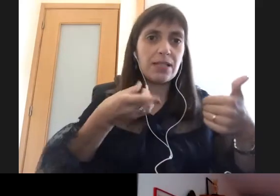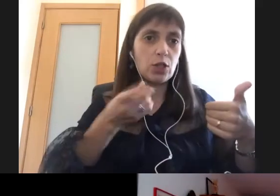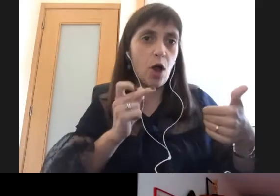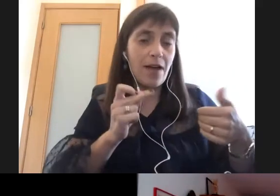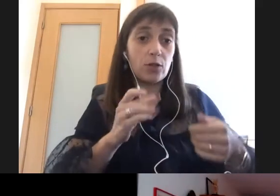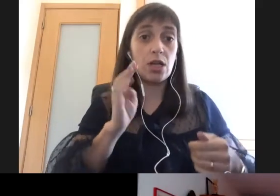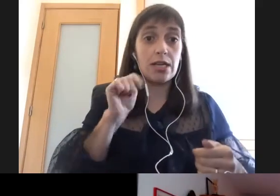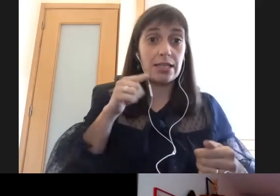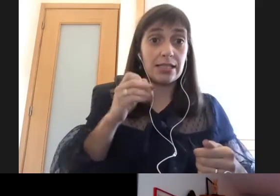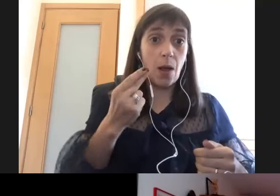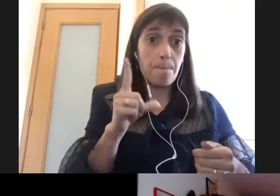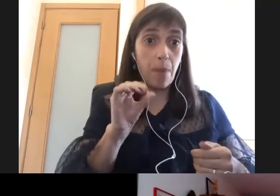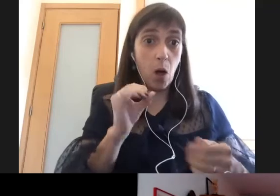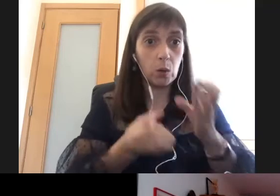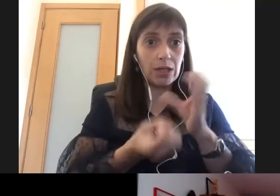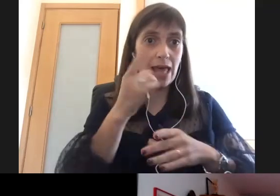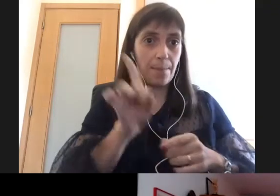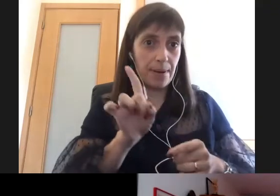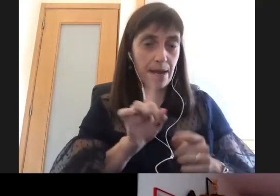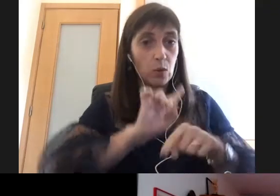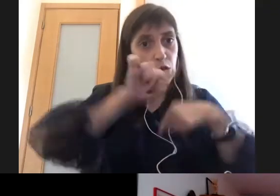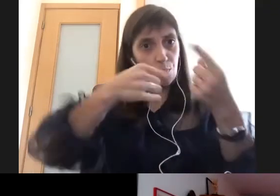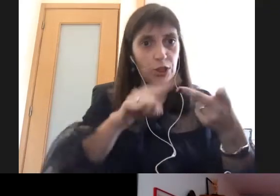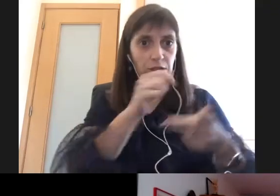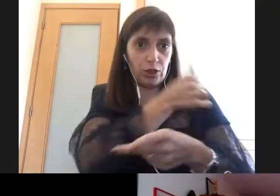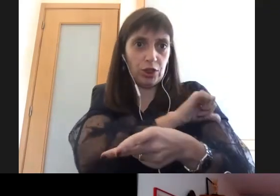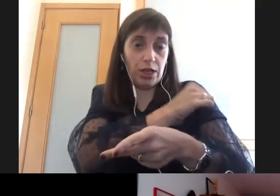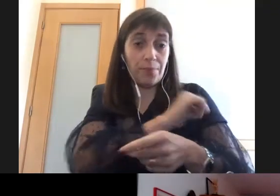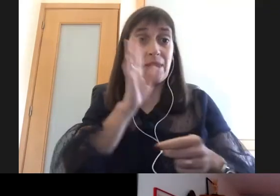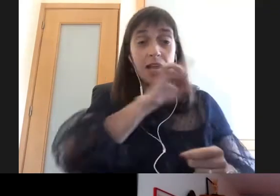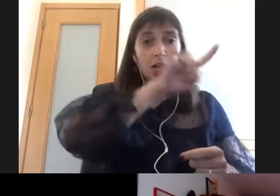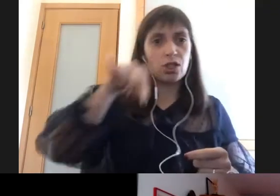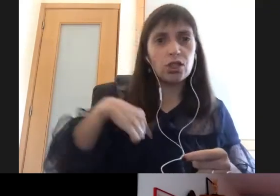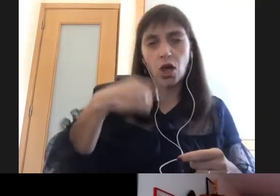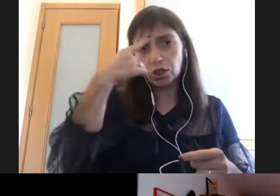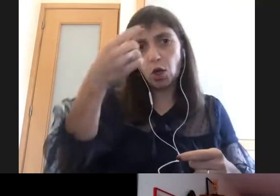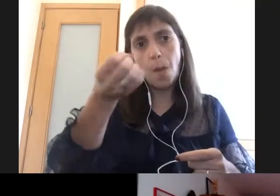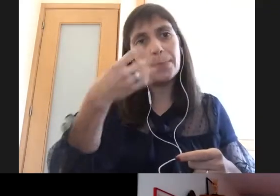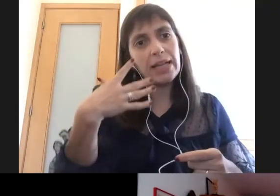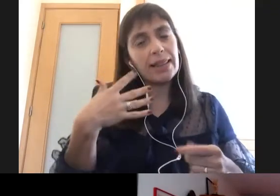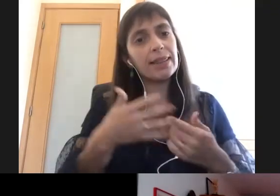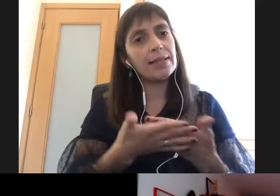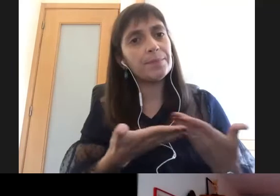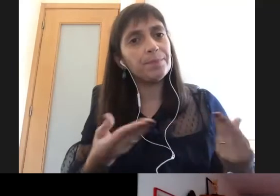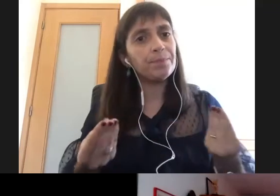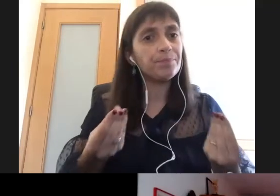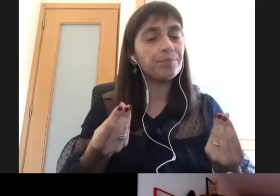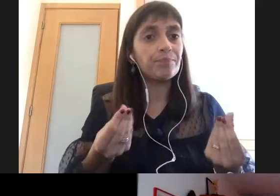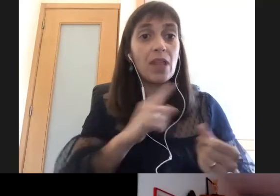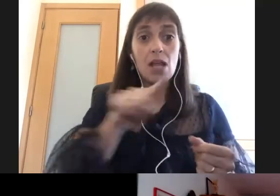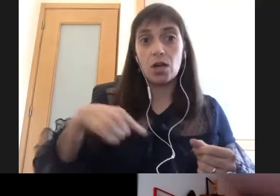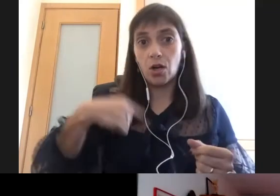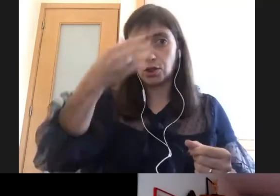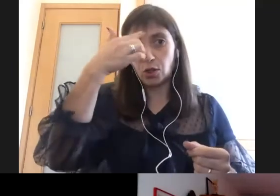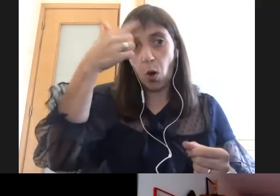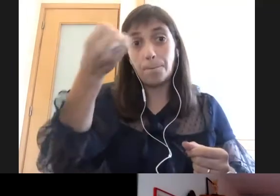Paulo primeiro. que a gente compreende o perfil.